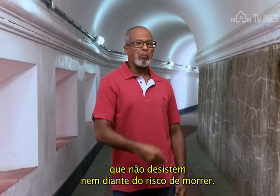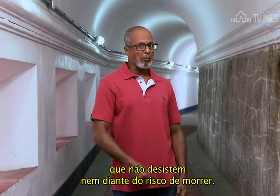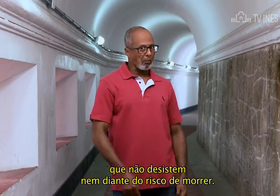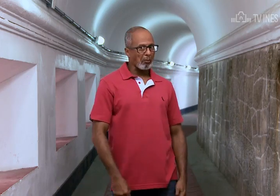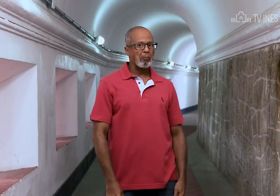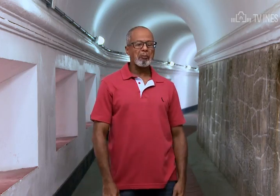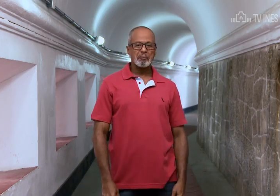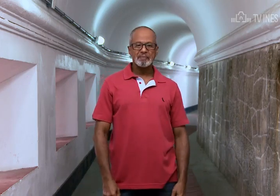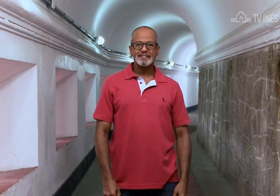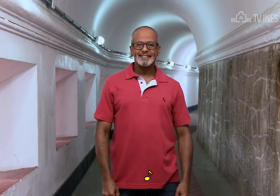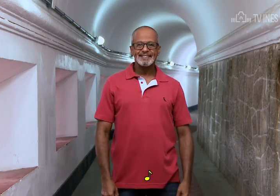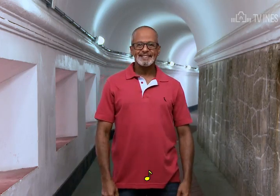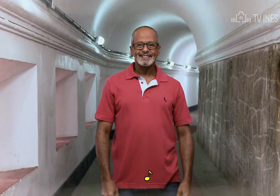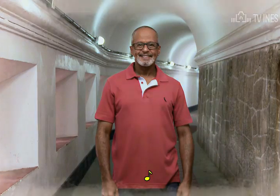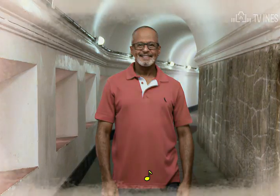morrer.